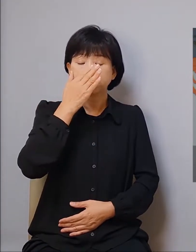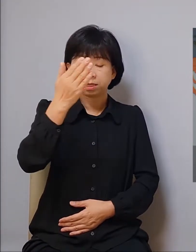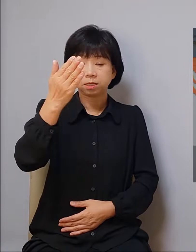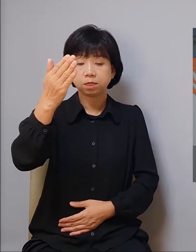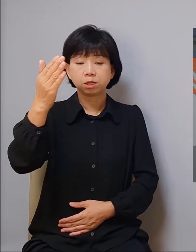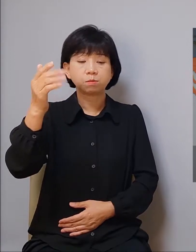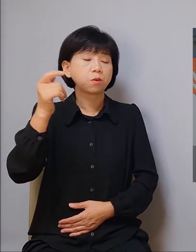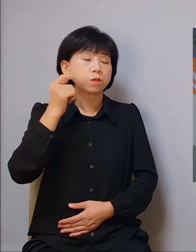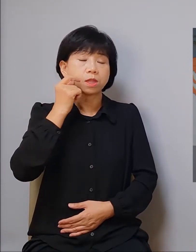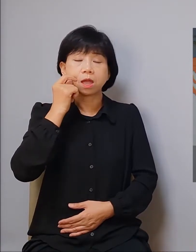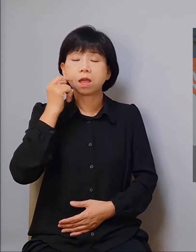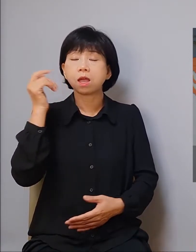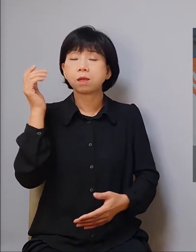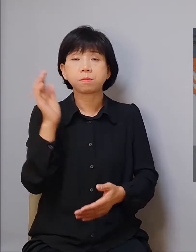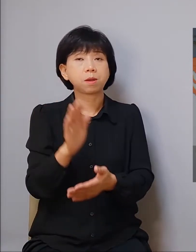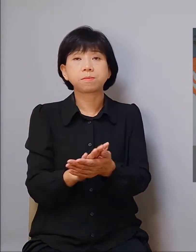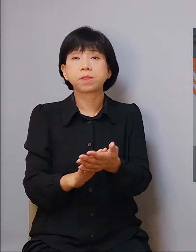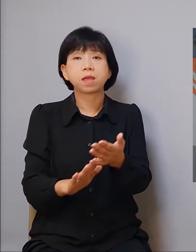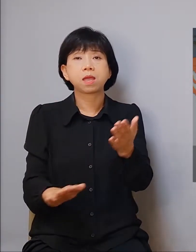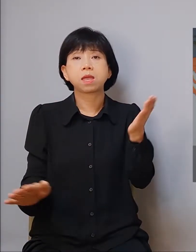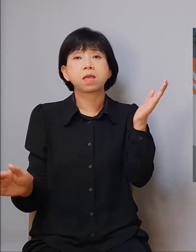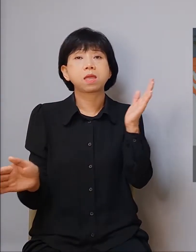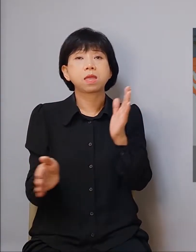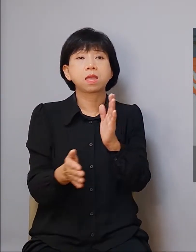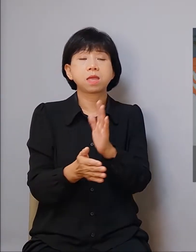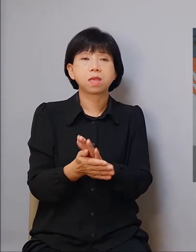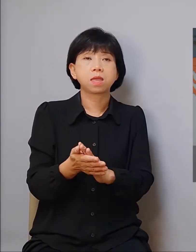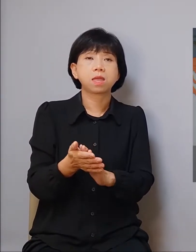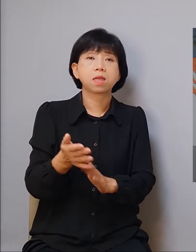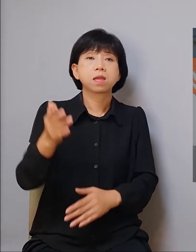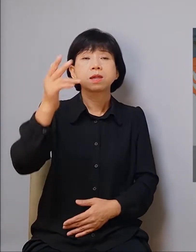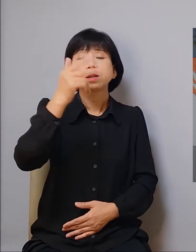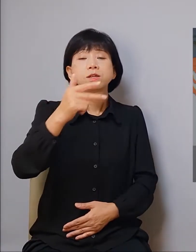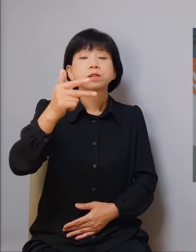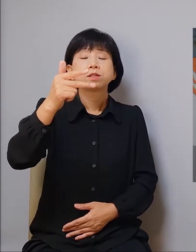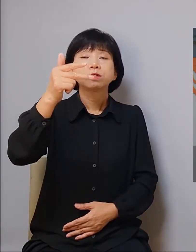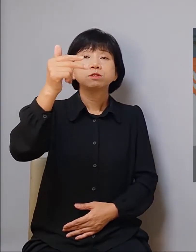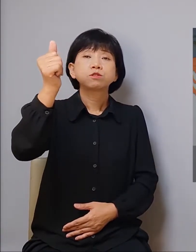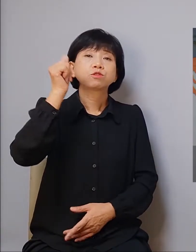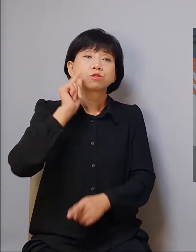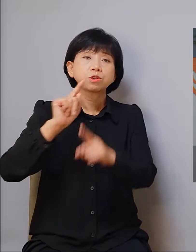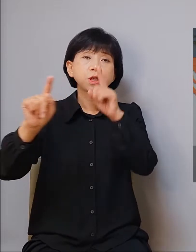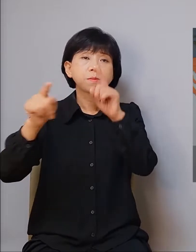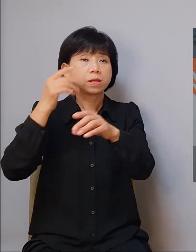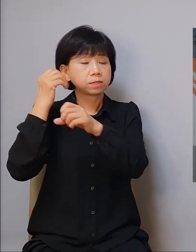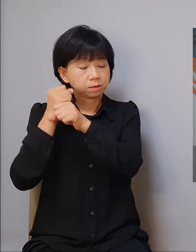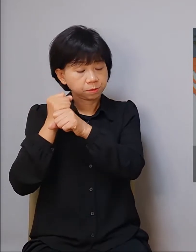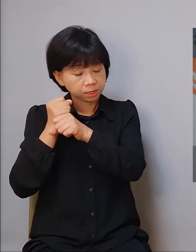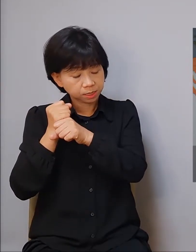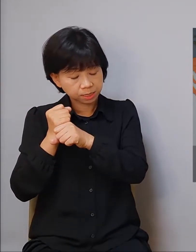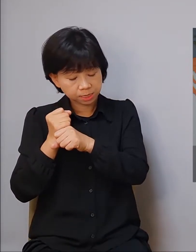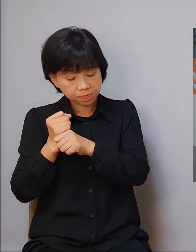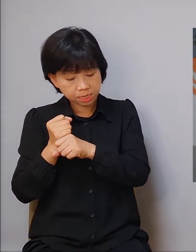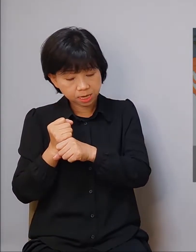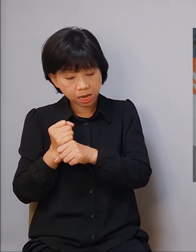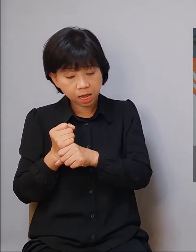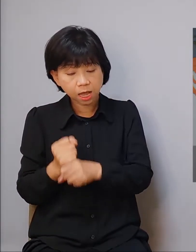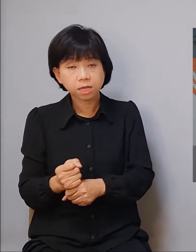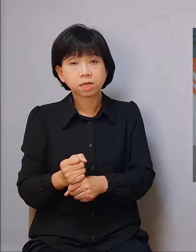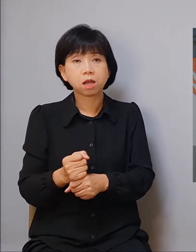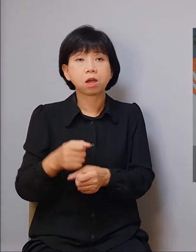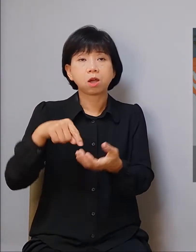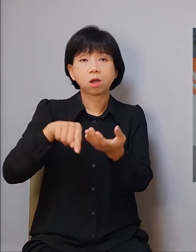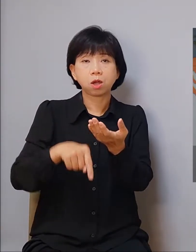자에게 능치 못한 주의 말씀 의지하여 주의 말씀